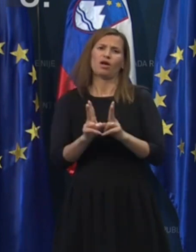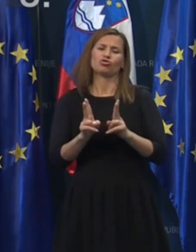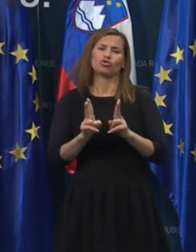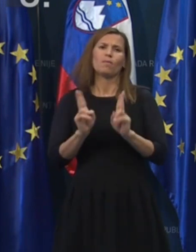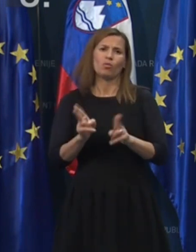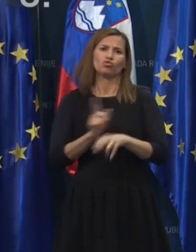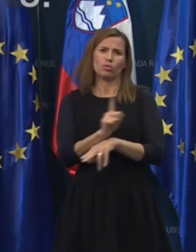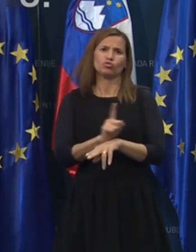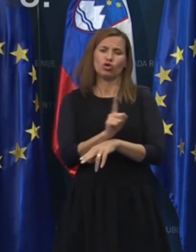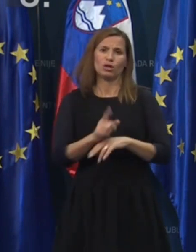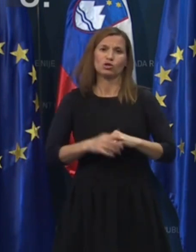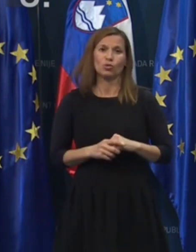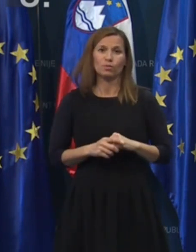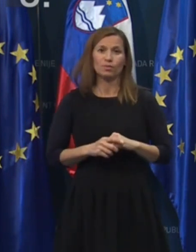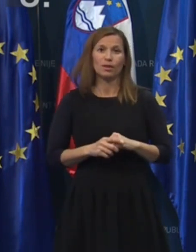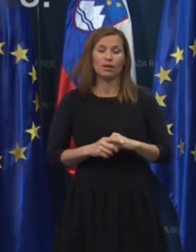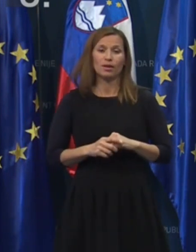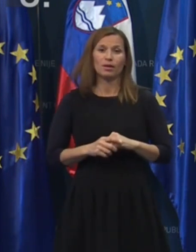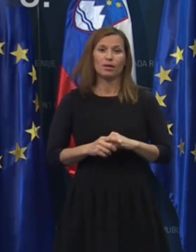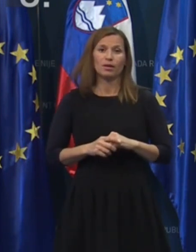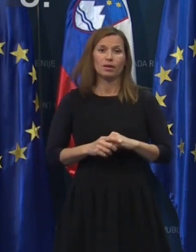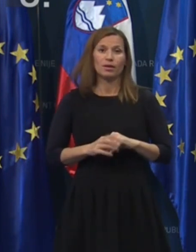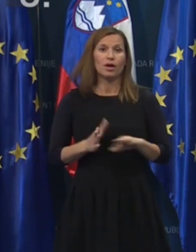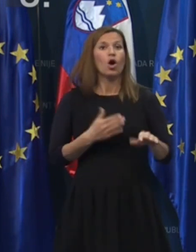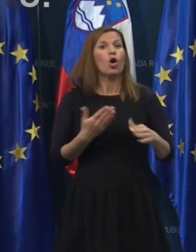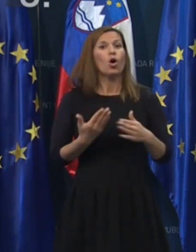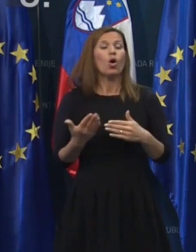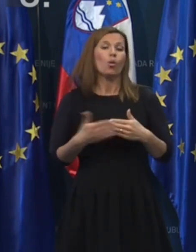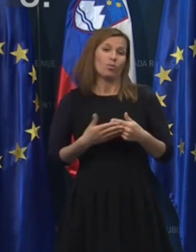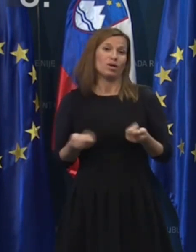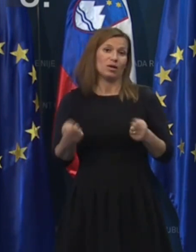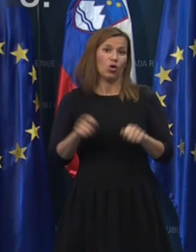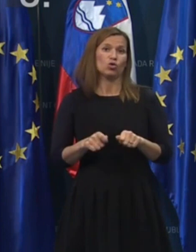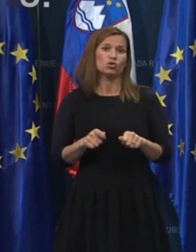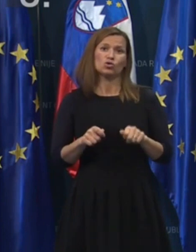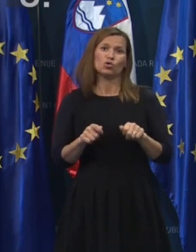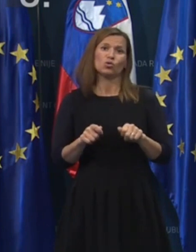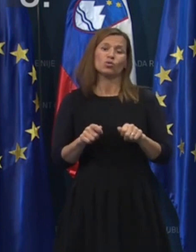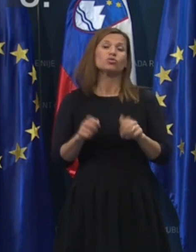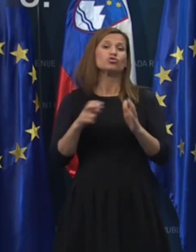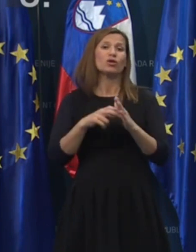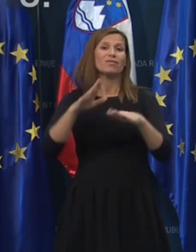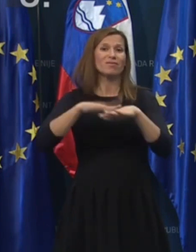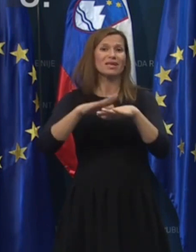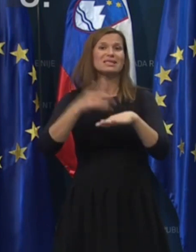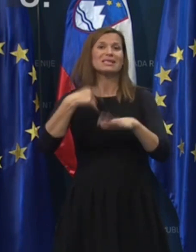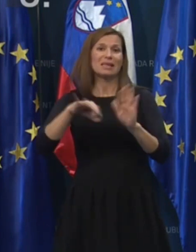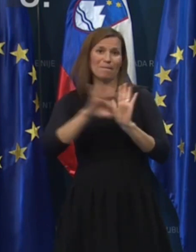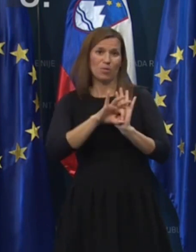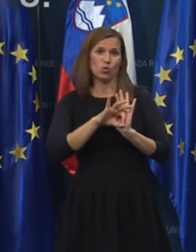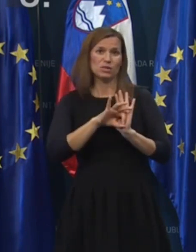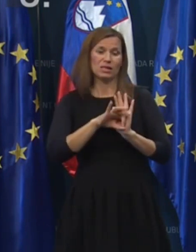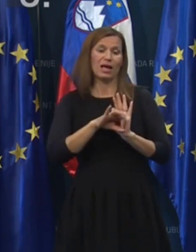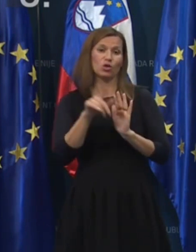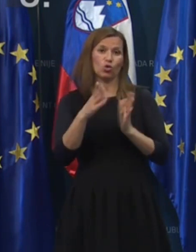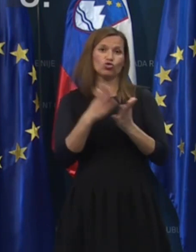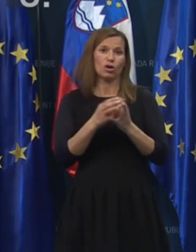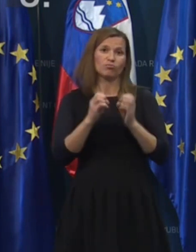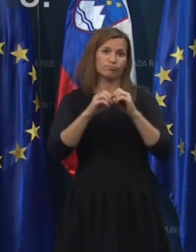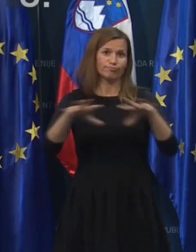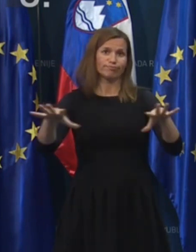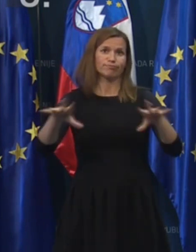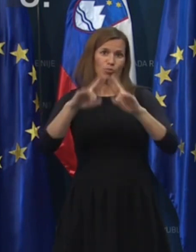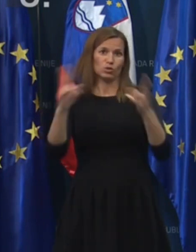času. Ob koncu ne moremo mimo vesti iz Japonske, ki je že zaokrožila